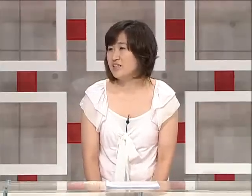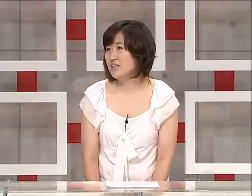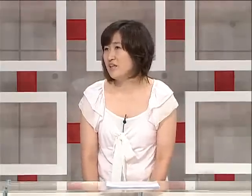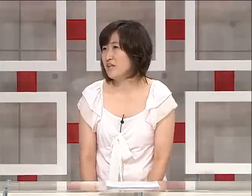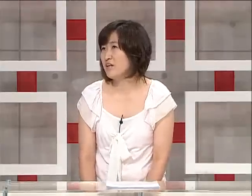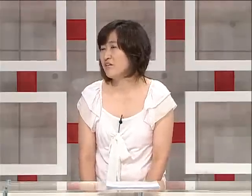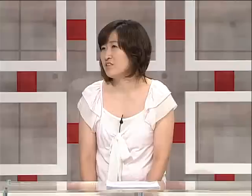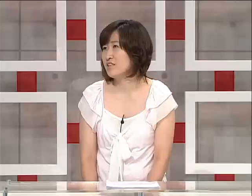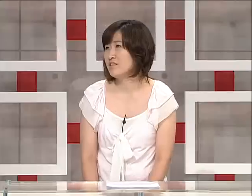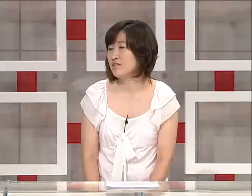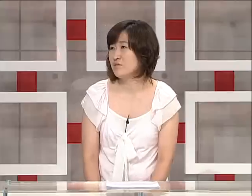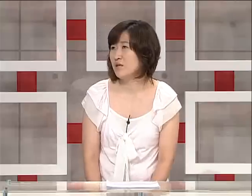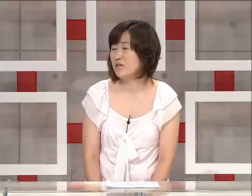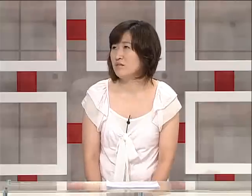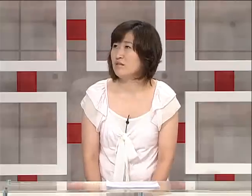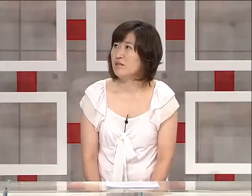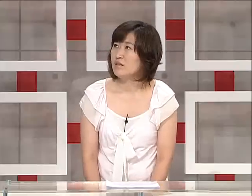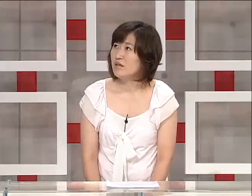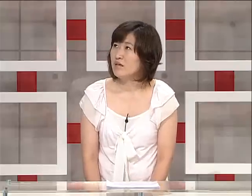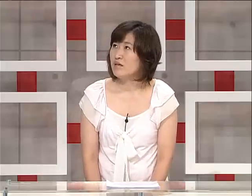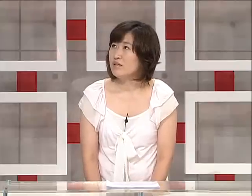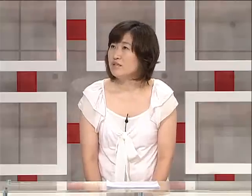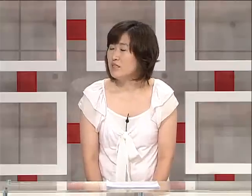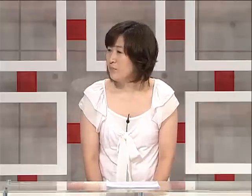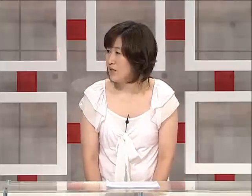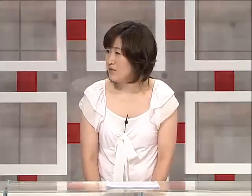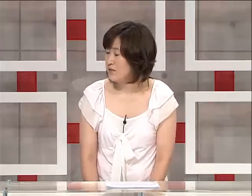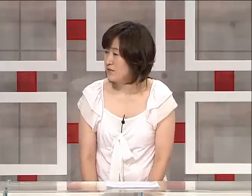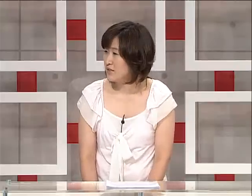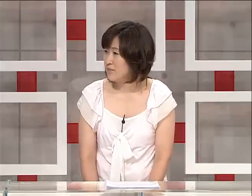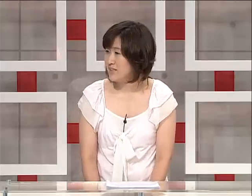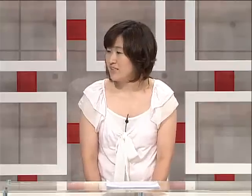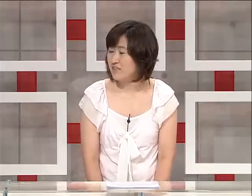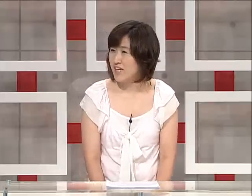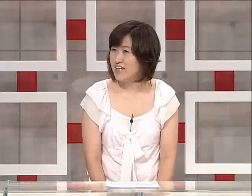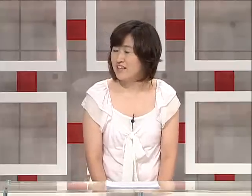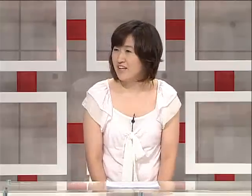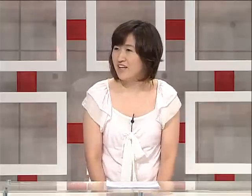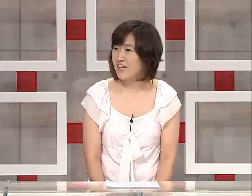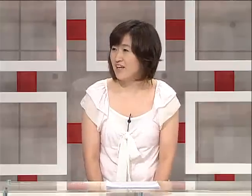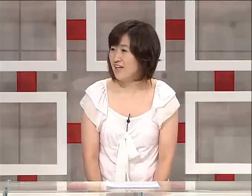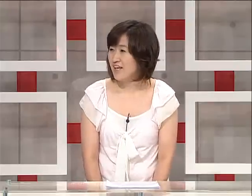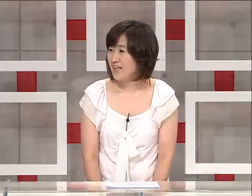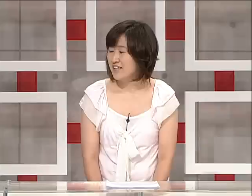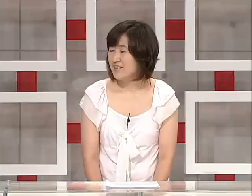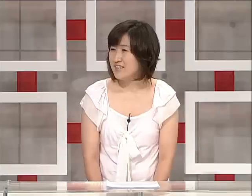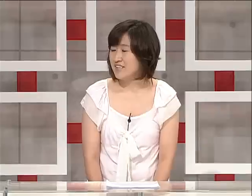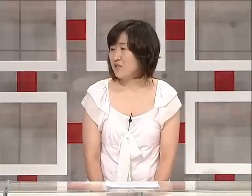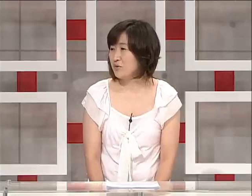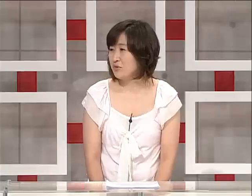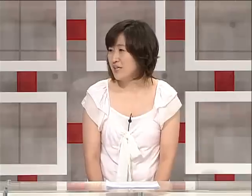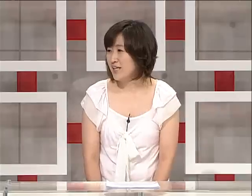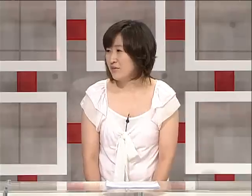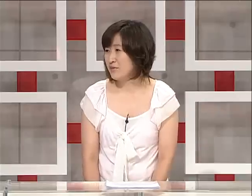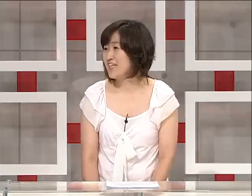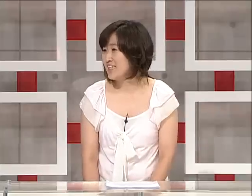가지게 된 거는요. 한 7, 8년 전쯤에 직장을 다닐 때 직장 동료가 농아인이